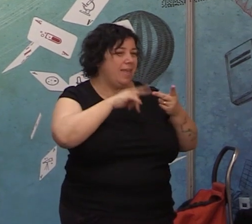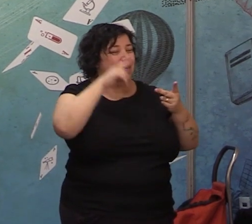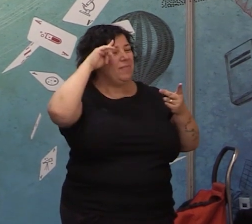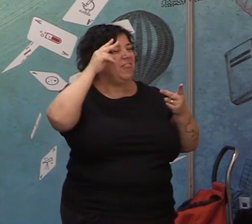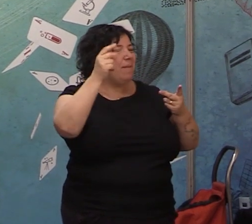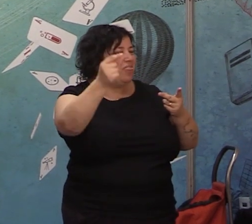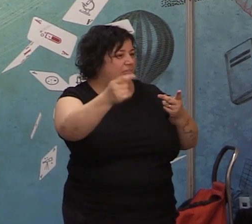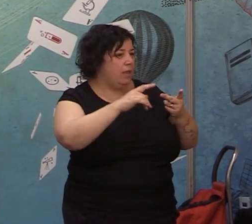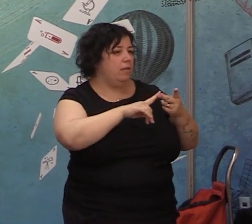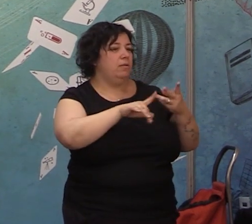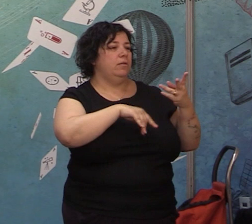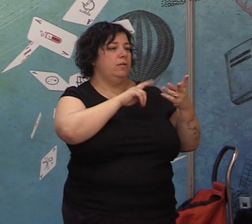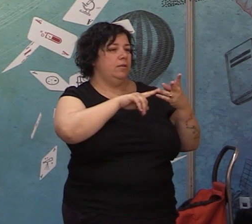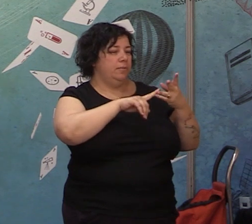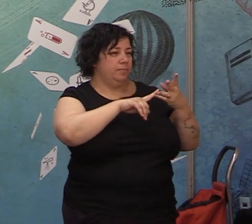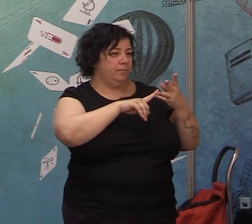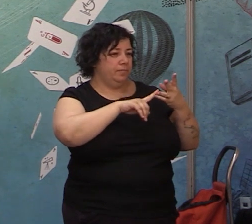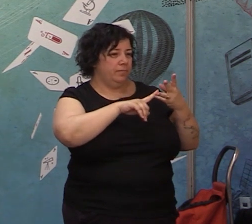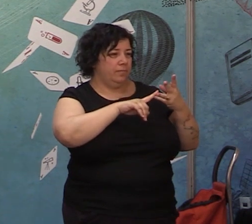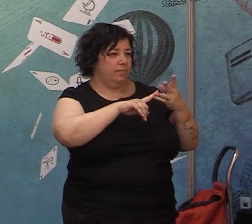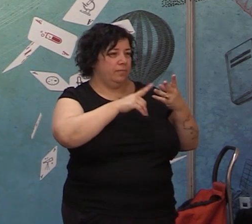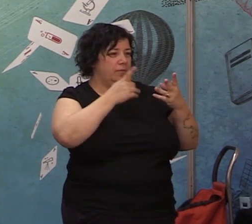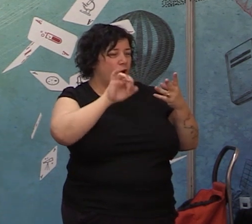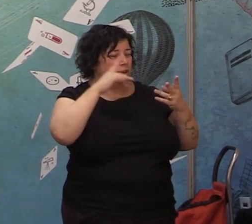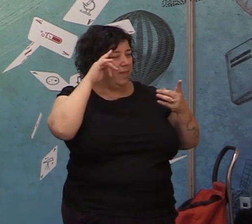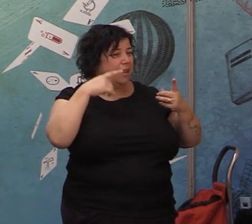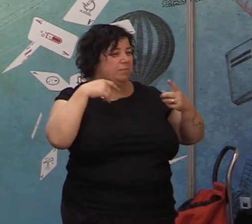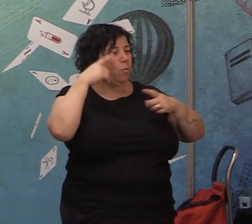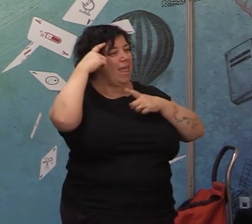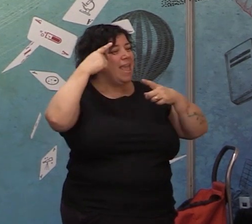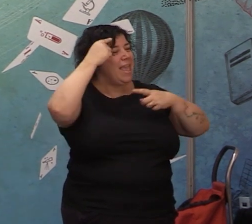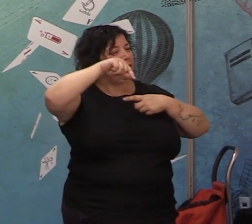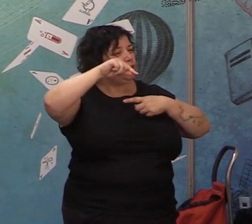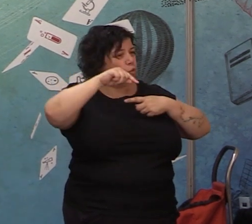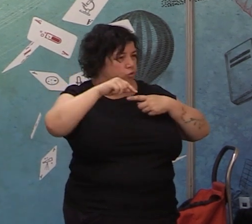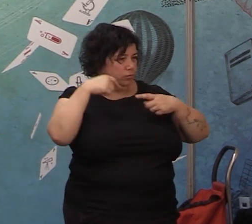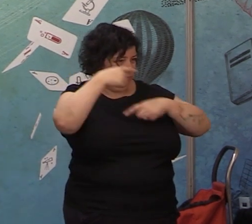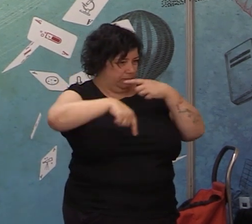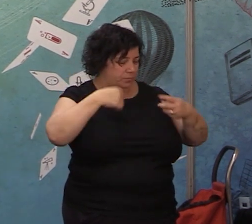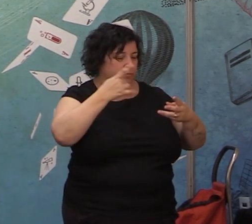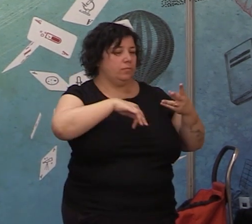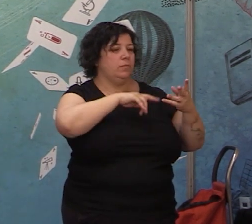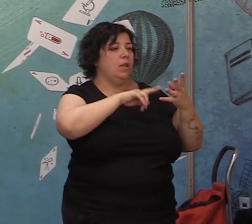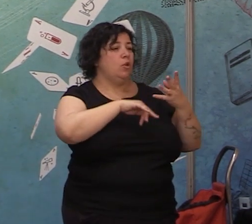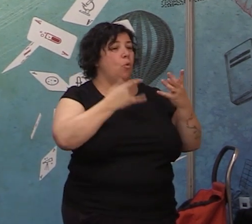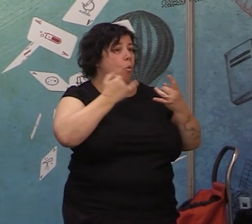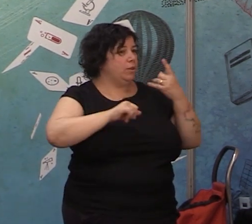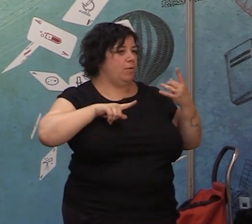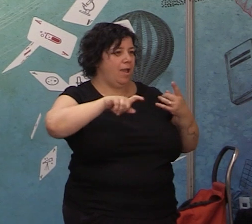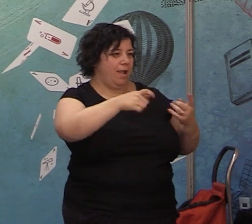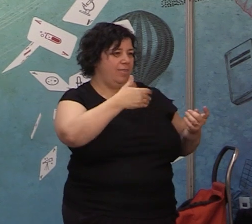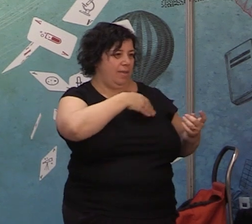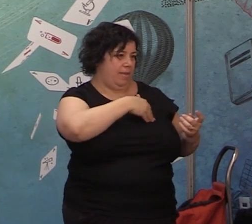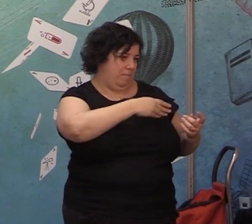demencia, luego tendríamos la enfermedad cerebrovascular, que son los ictus, y luego ya tendríamos el cáncer de mama.